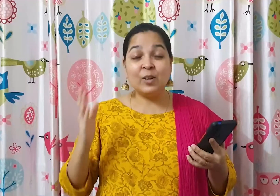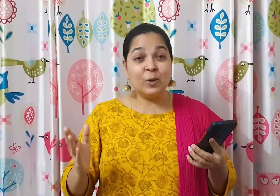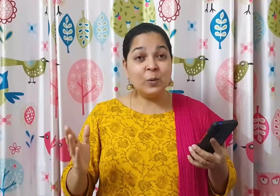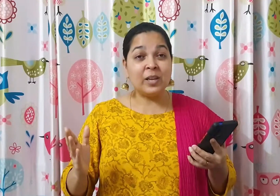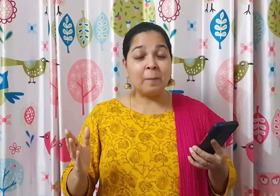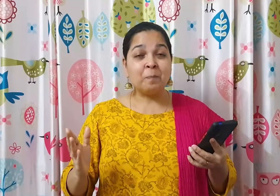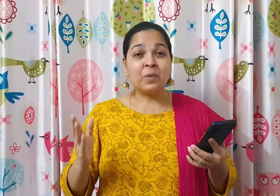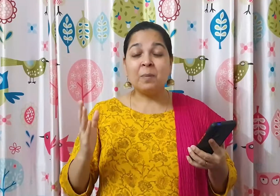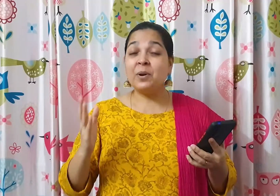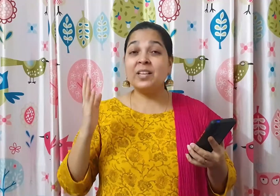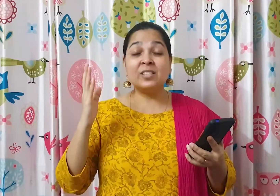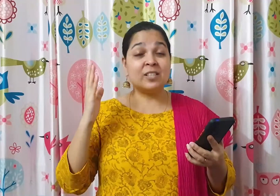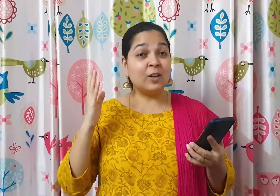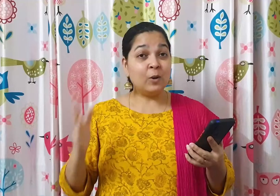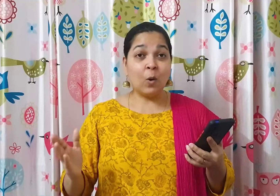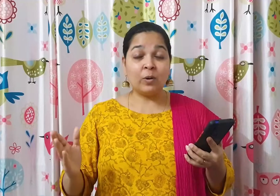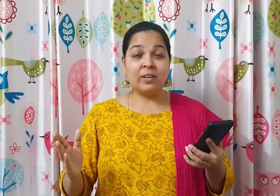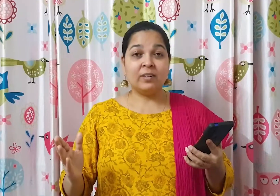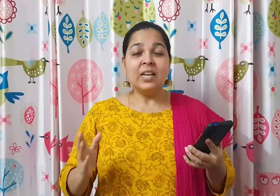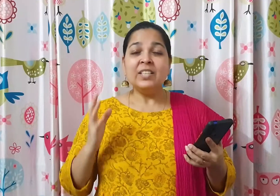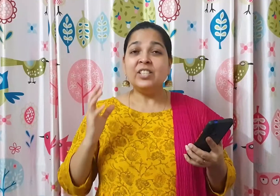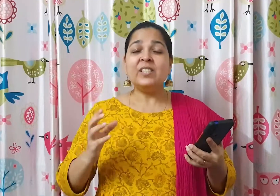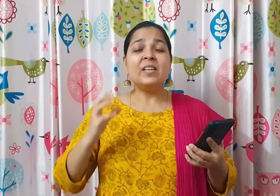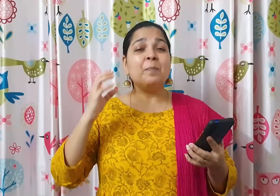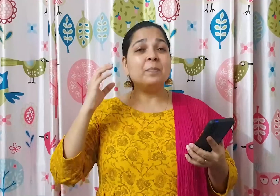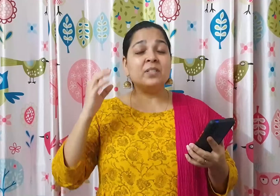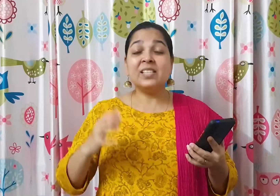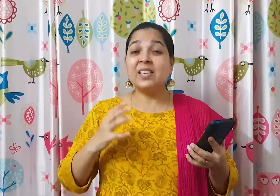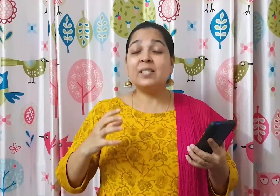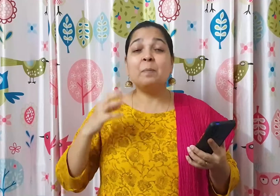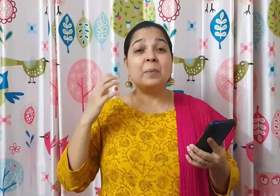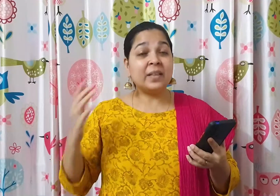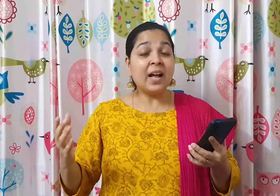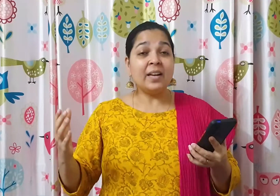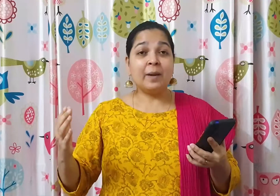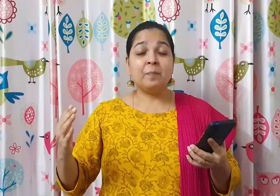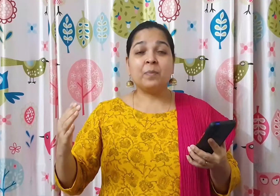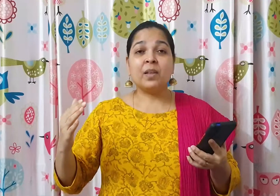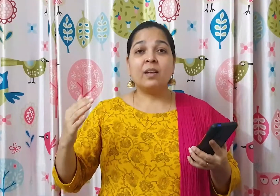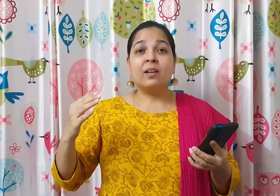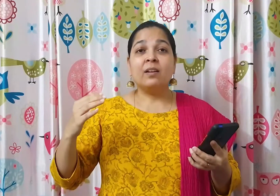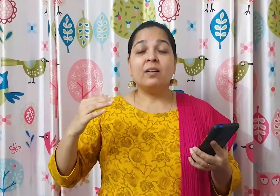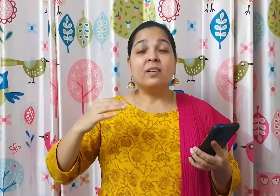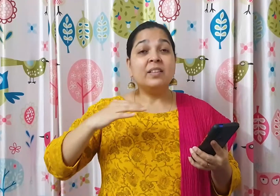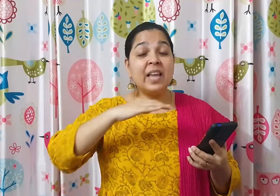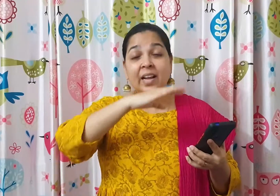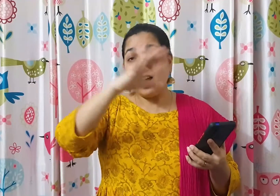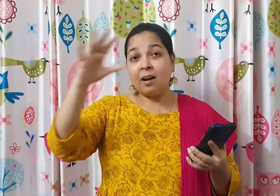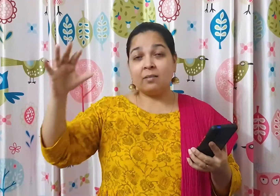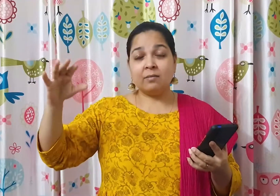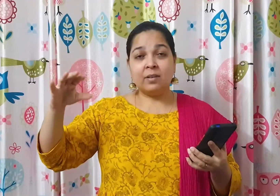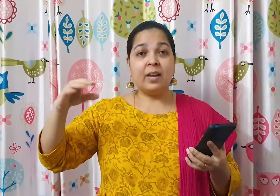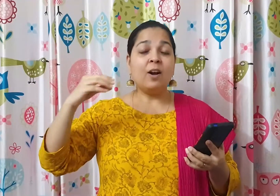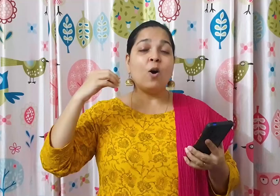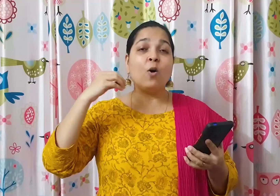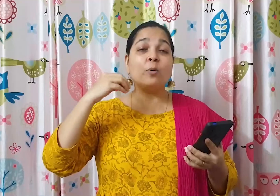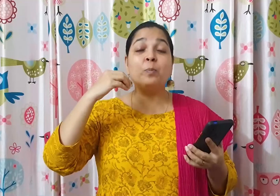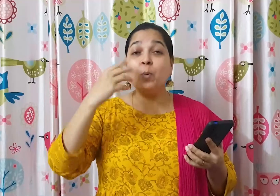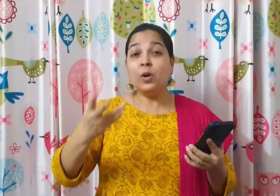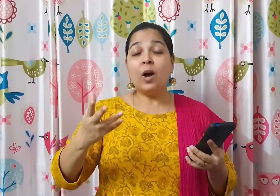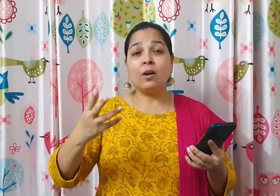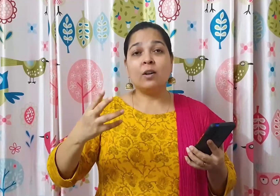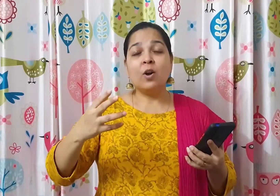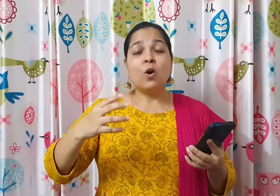এটি ছবি আপুনি অংকন কৰিব। তাৰে আপোনাৰ কল্পনাত, আপোনাৰ কল্পনাতে এটা ছবি, এটা ইমেজ আপুনি বনাব,